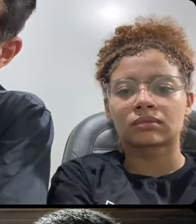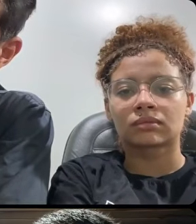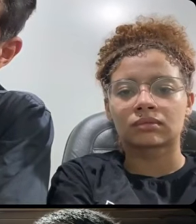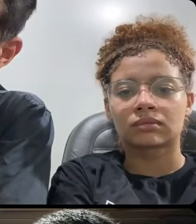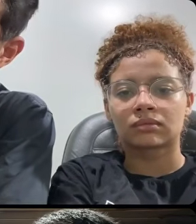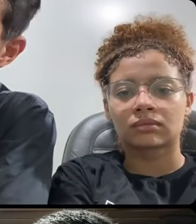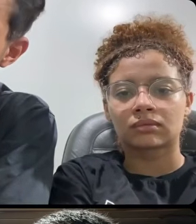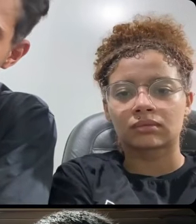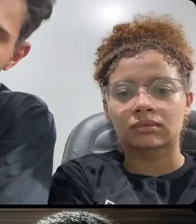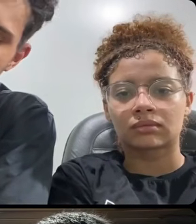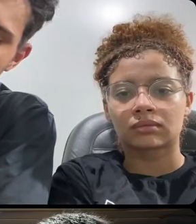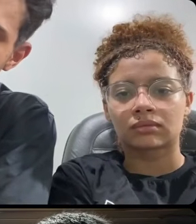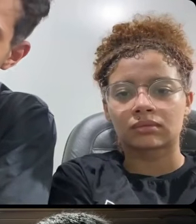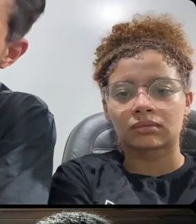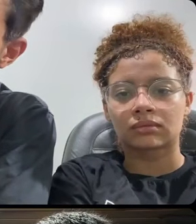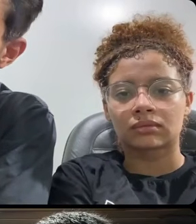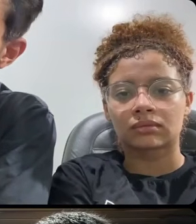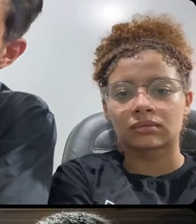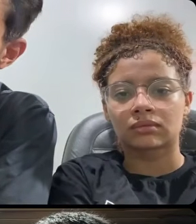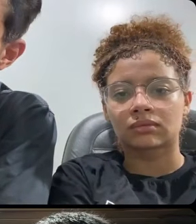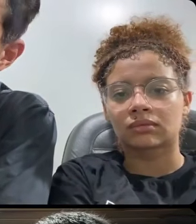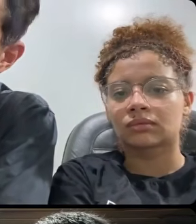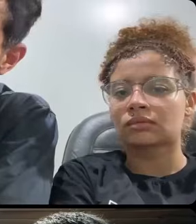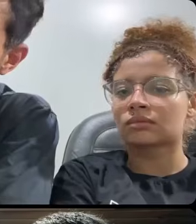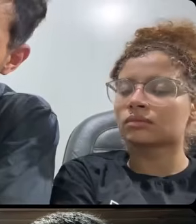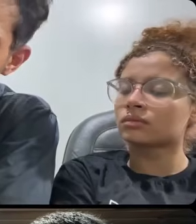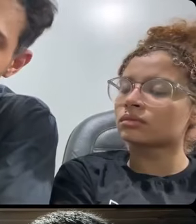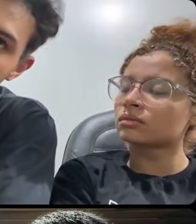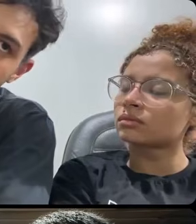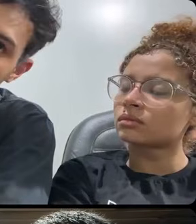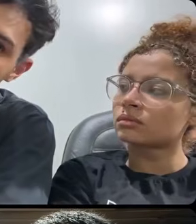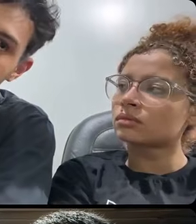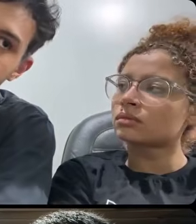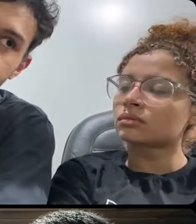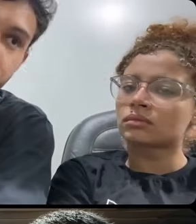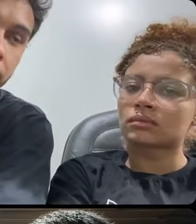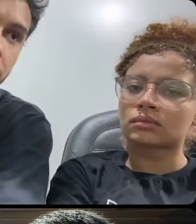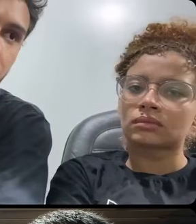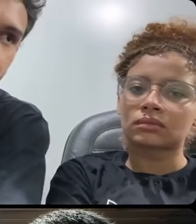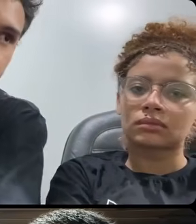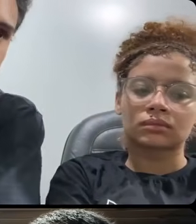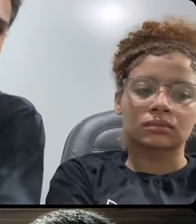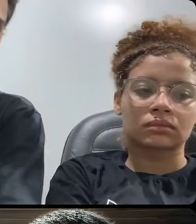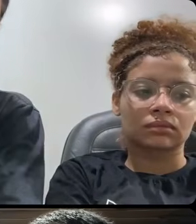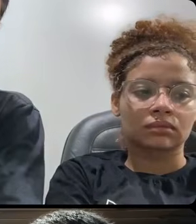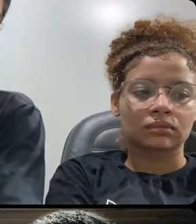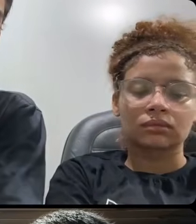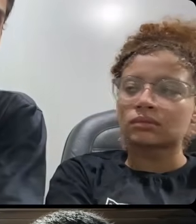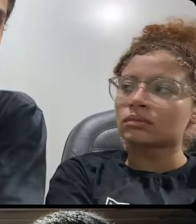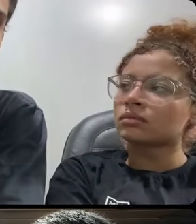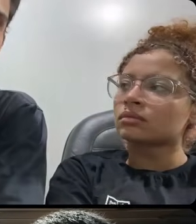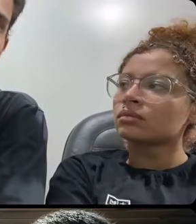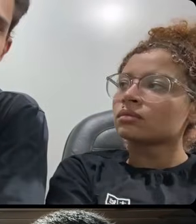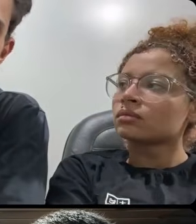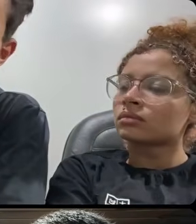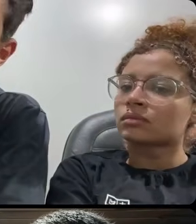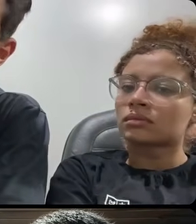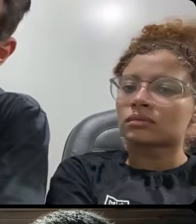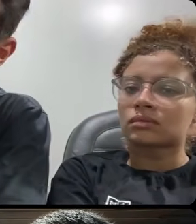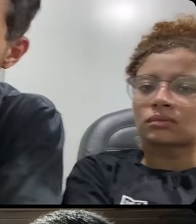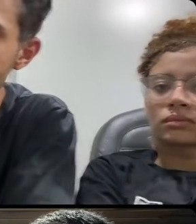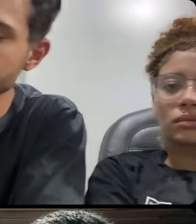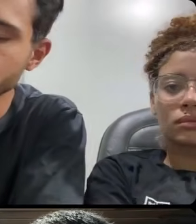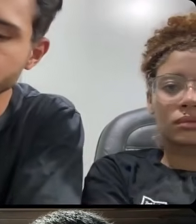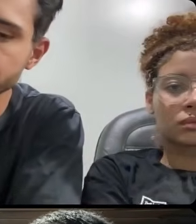pouco. Eu comecei no cigarro, aí depois fui pra cocaína e fiquei nessa